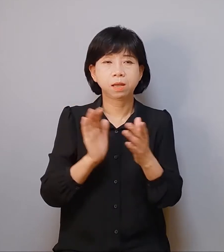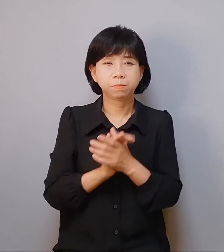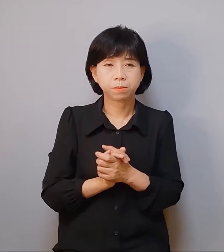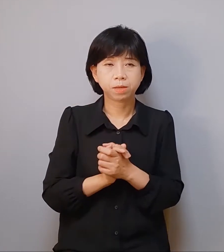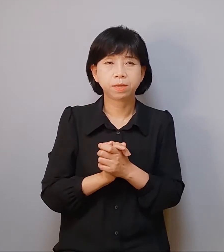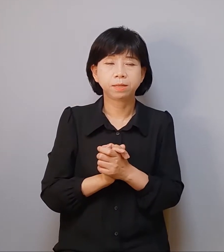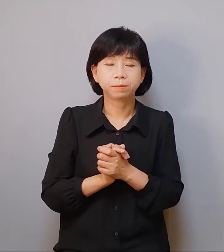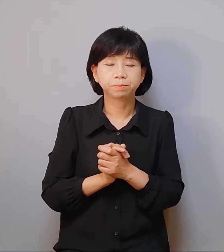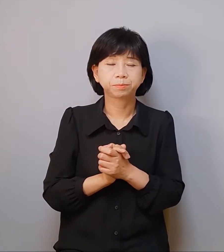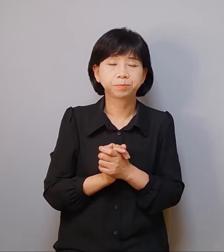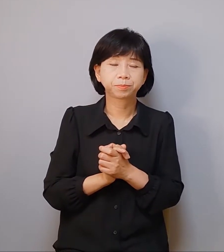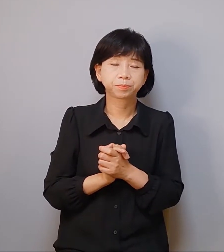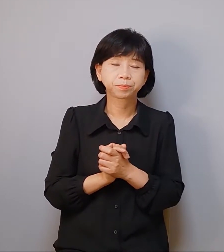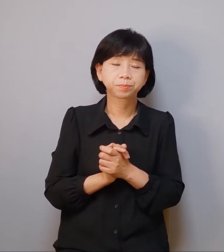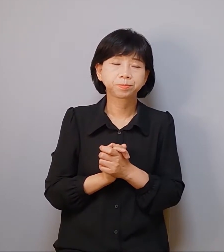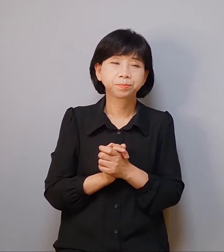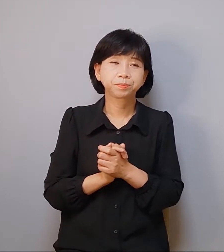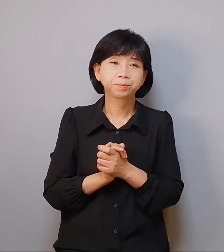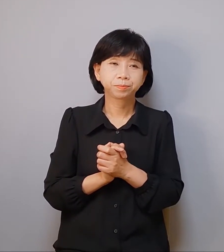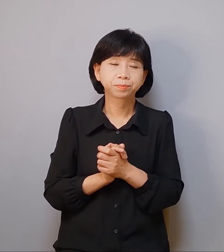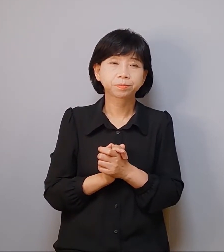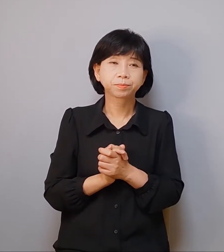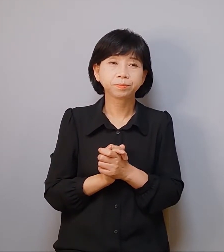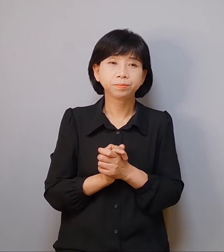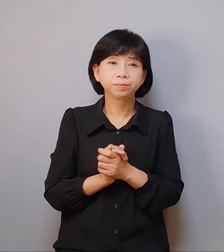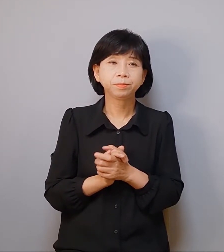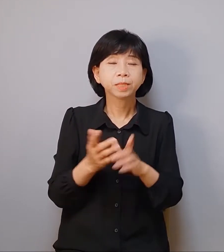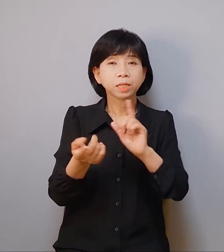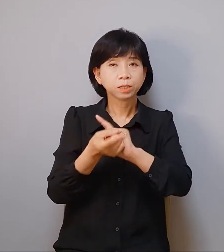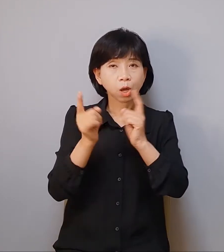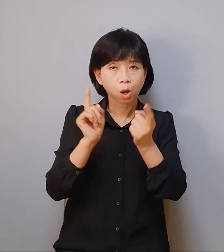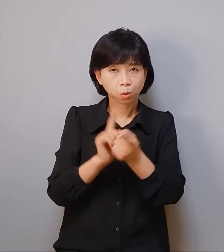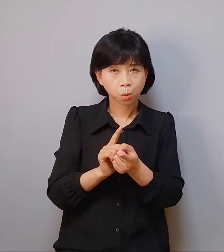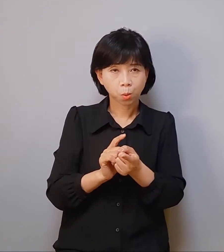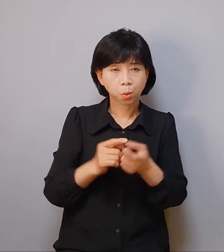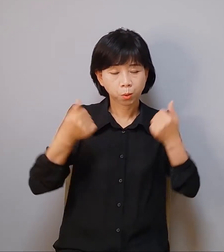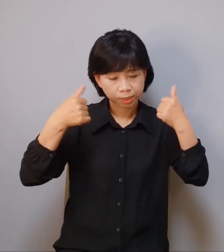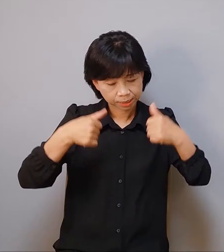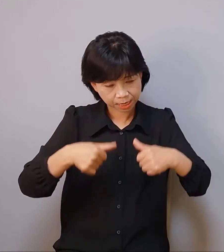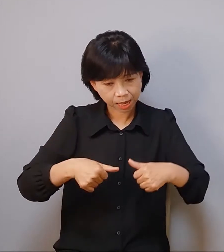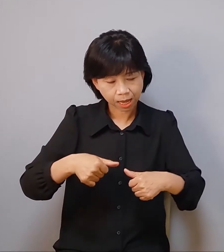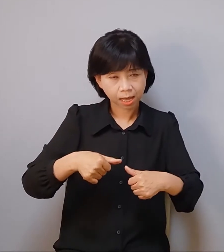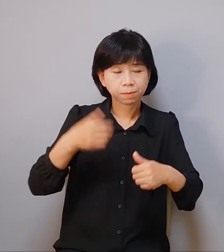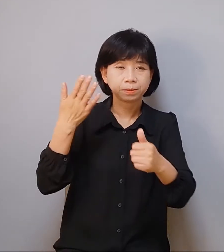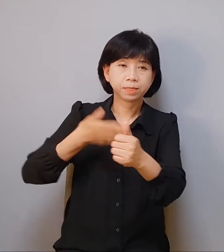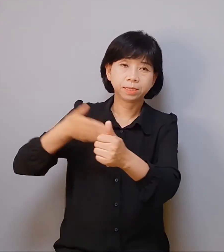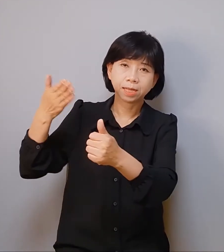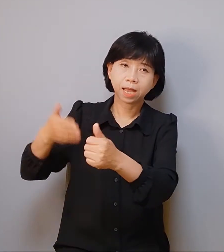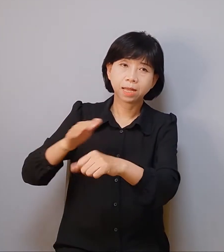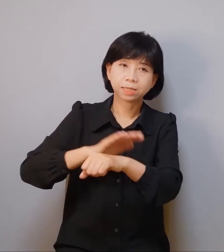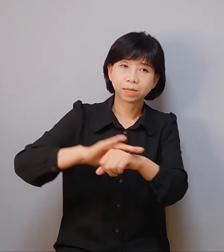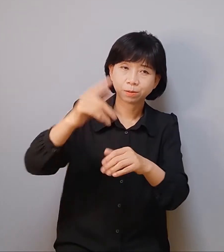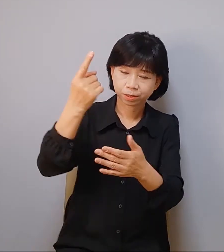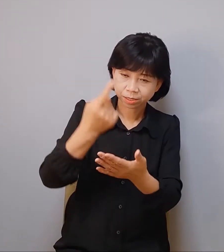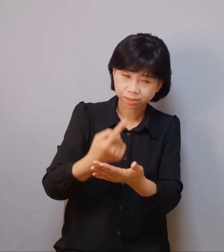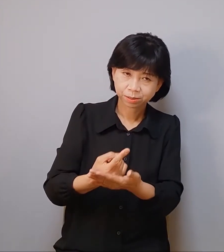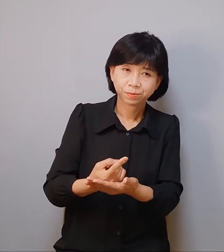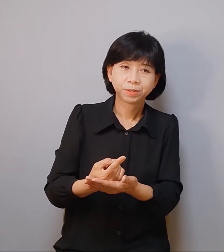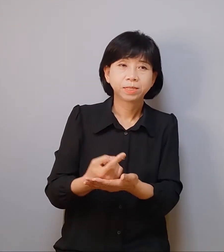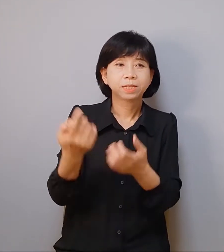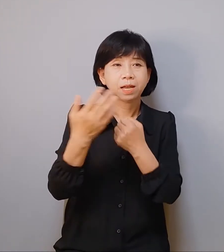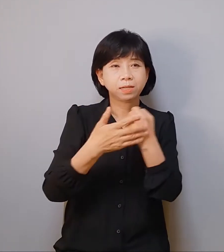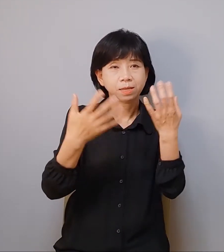우리 앞뒤 좌우로 한번 인사 나누시겠습니다. 잘 오셨습니다. 은혜 많이